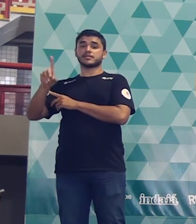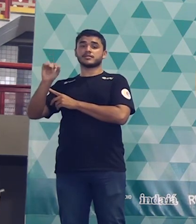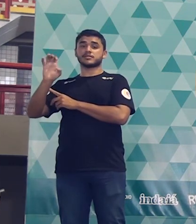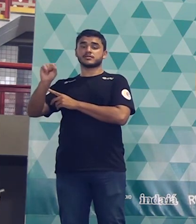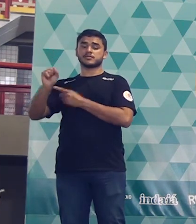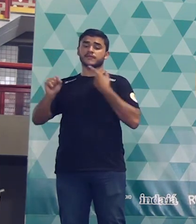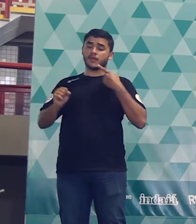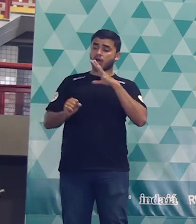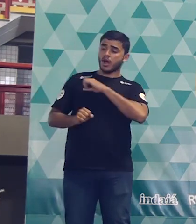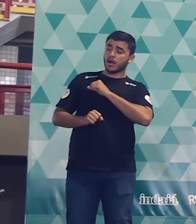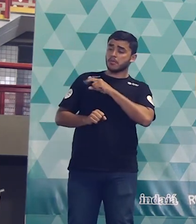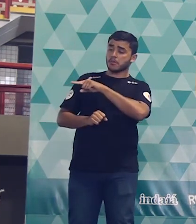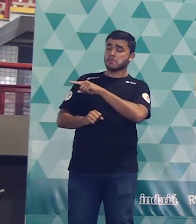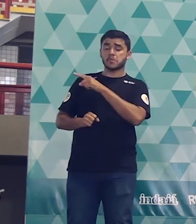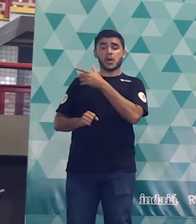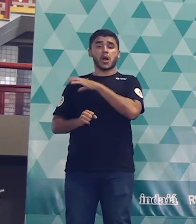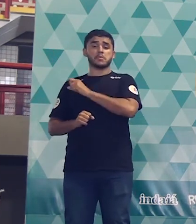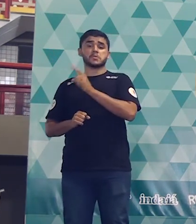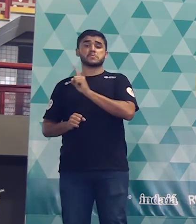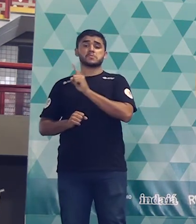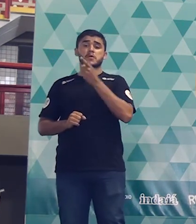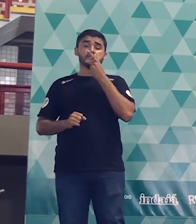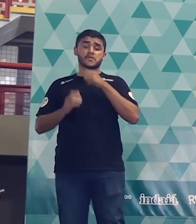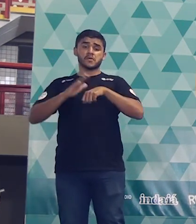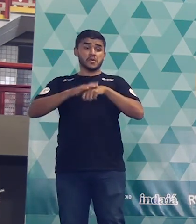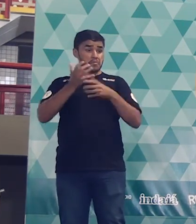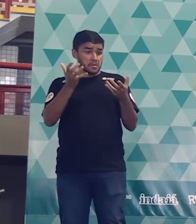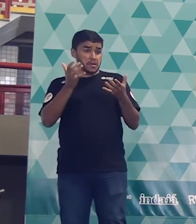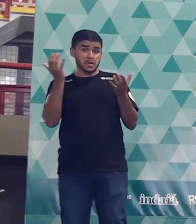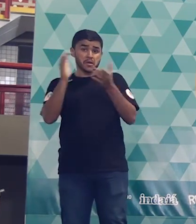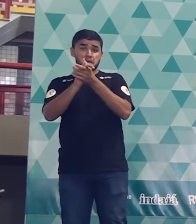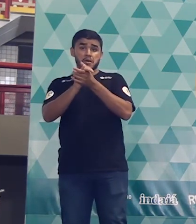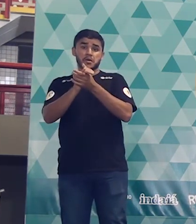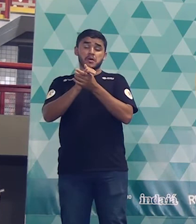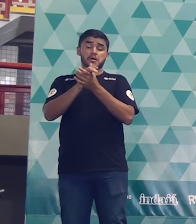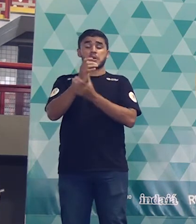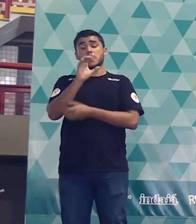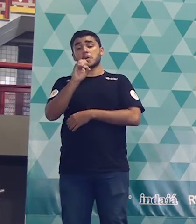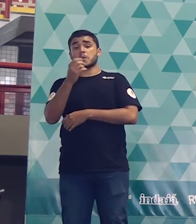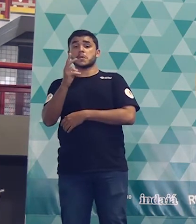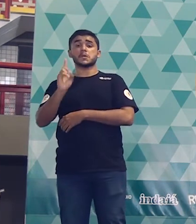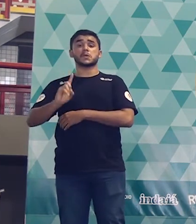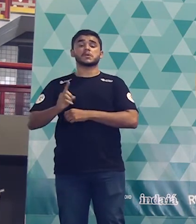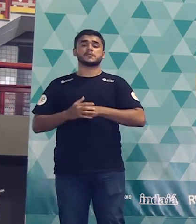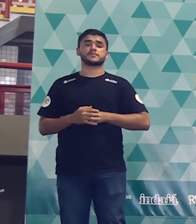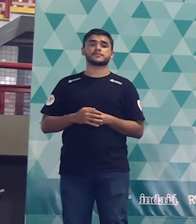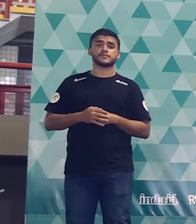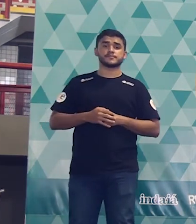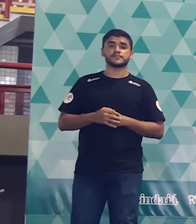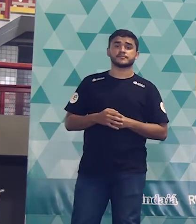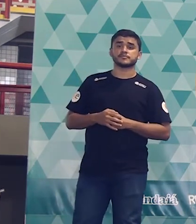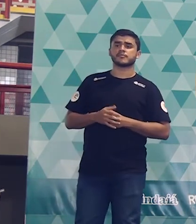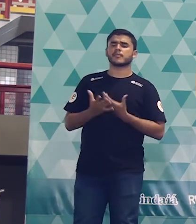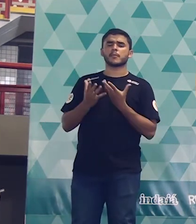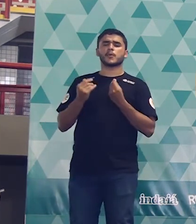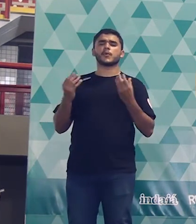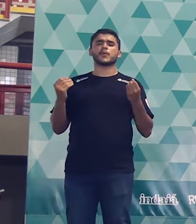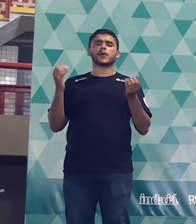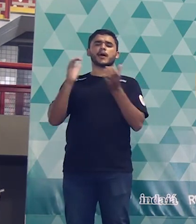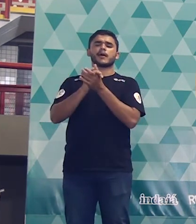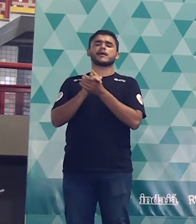ama ou não. Ele só quer saber se a Lili quer casar ou não. É assim muito